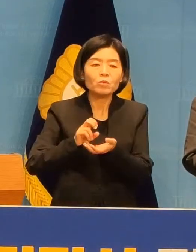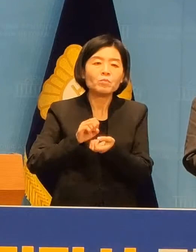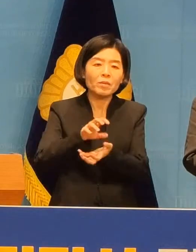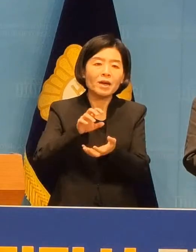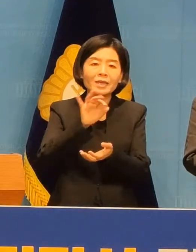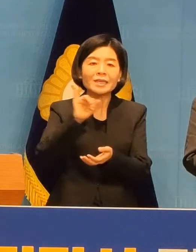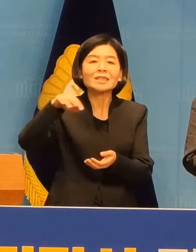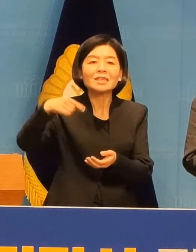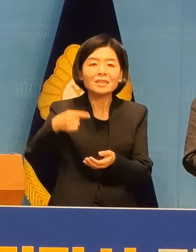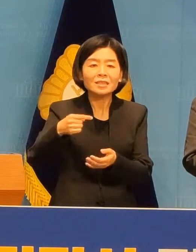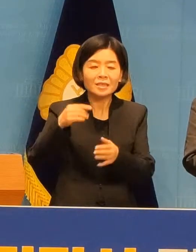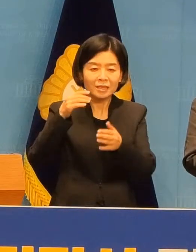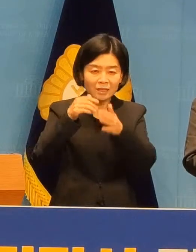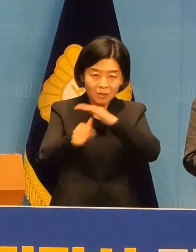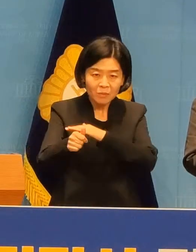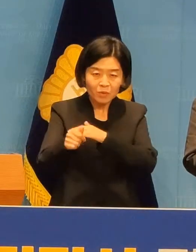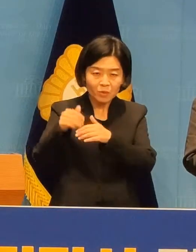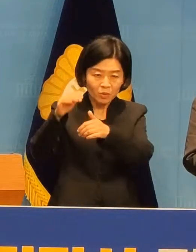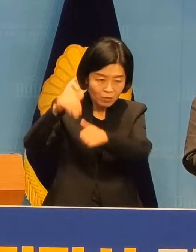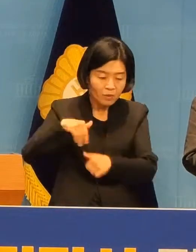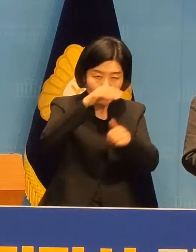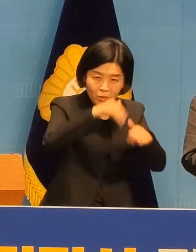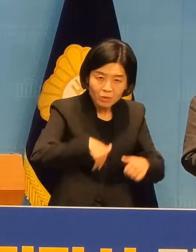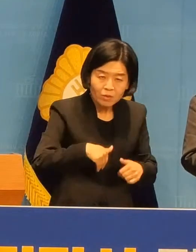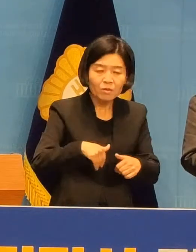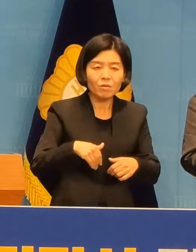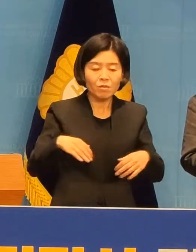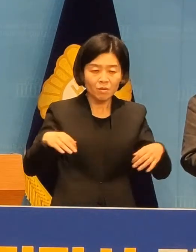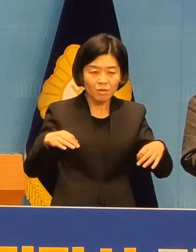증인으로 출석시켜 불공정 거래 구조,